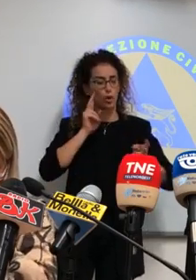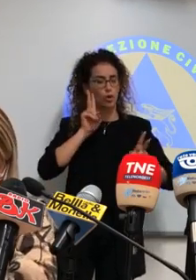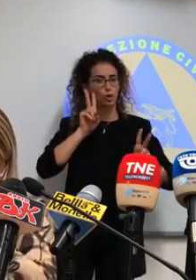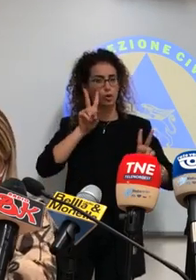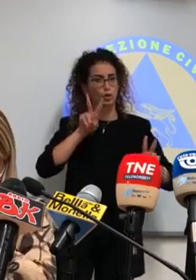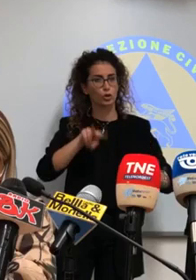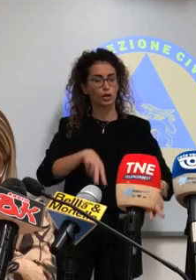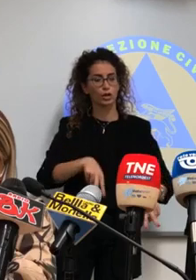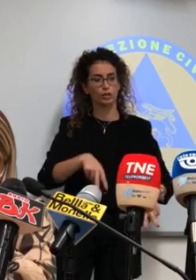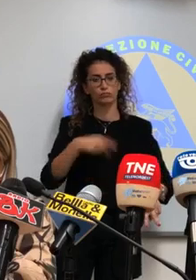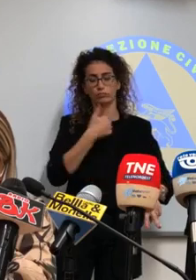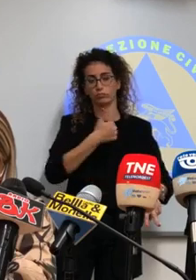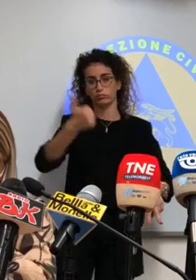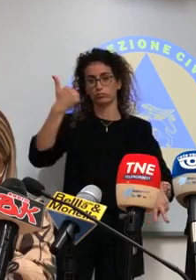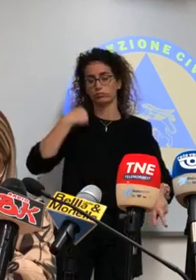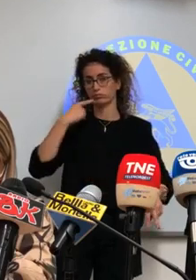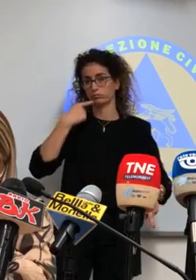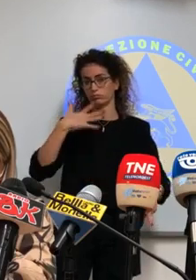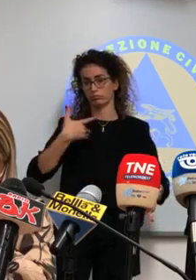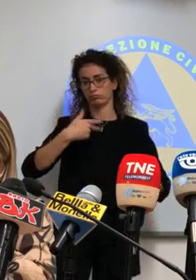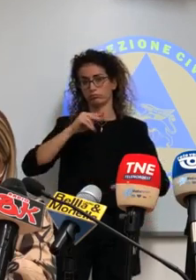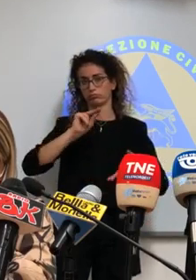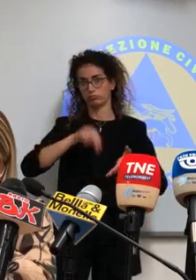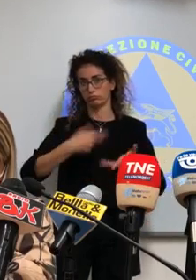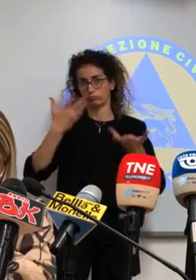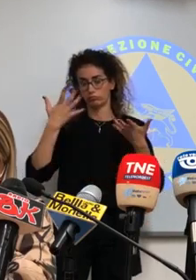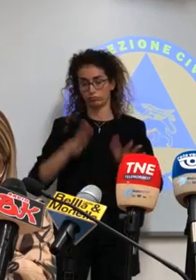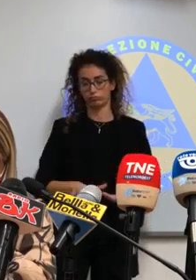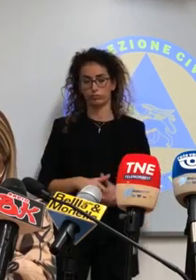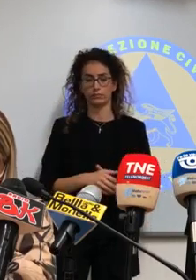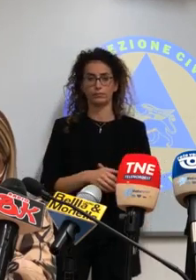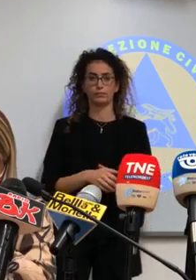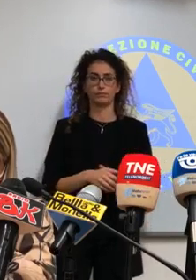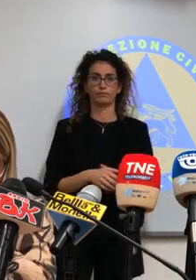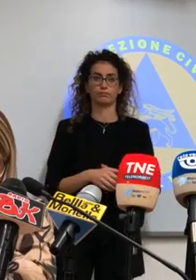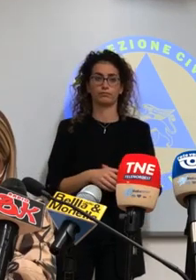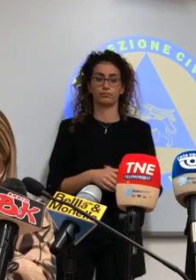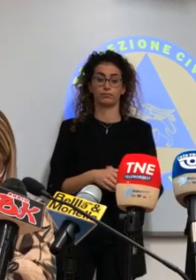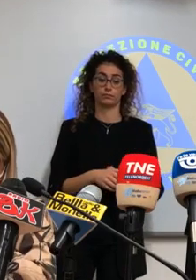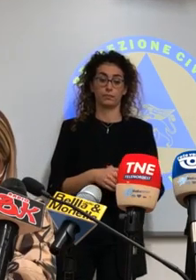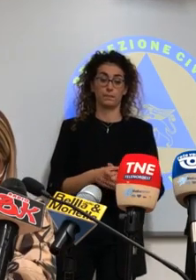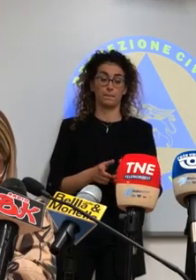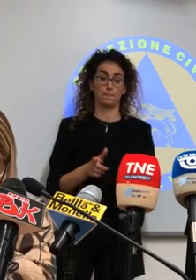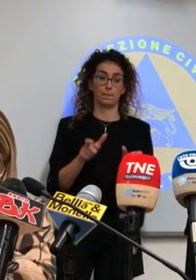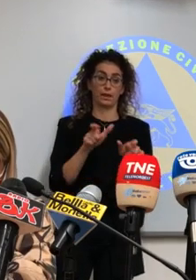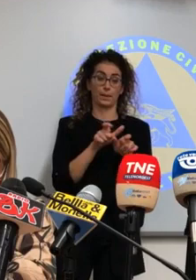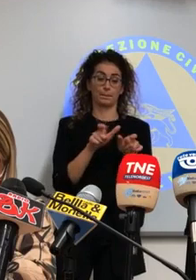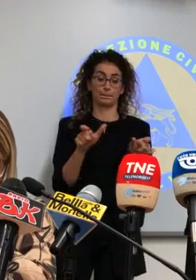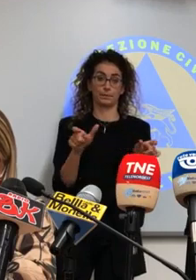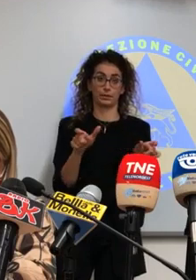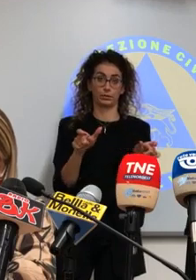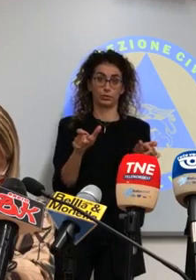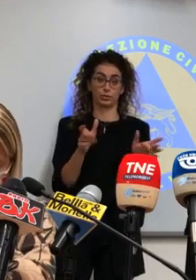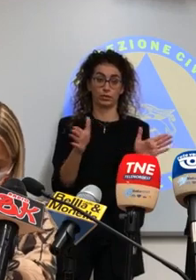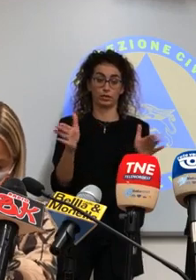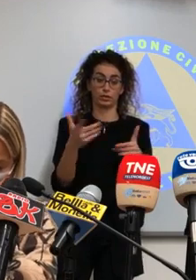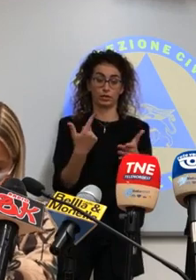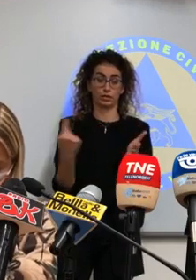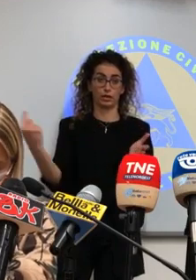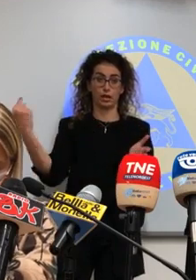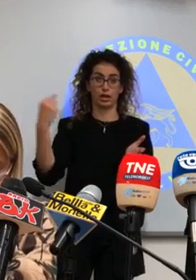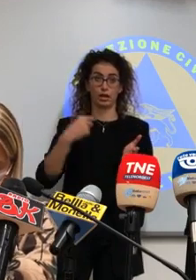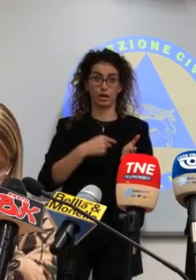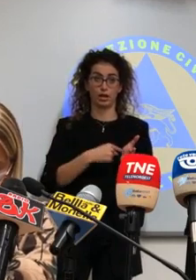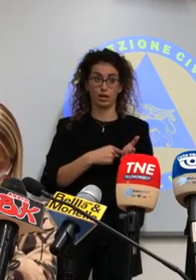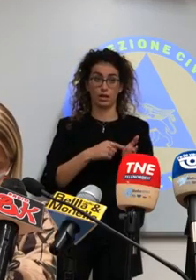controllato. L'avevamo detto l'anno scorso, l'abbiamo anche scritto, cioè si raccomanda ai soggetti che tornano in classe ma